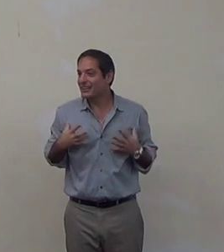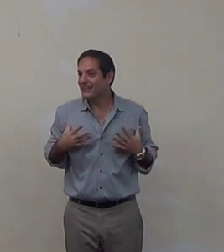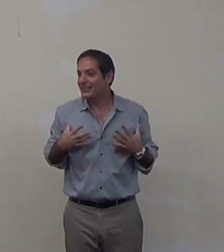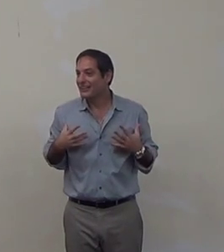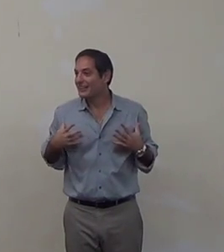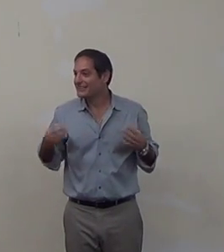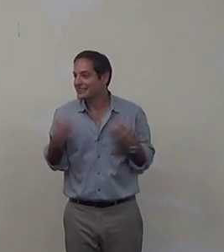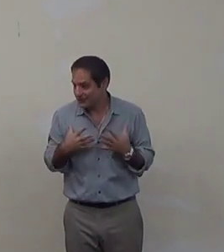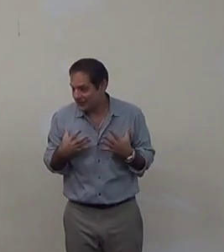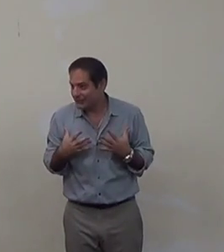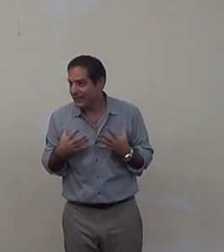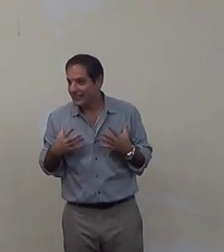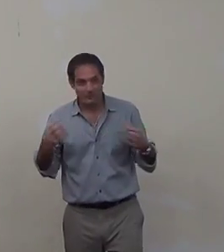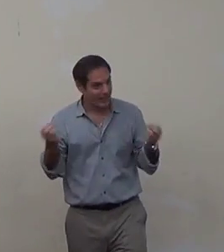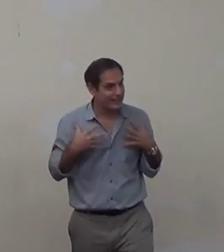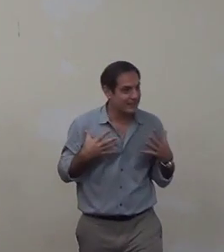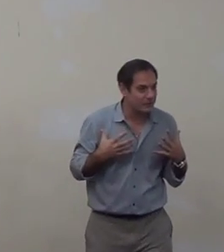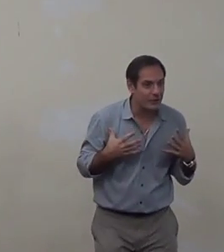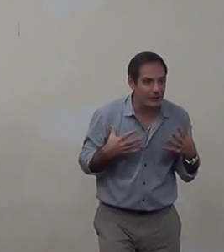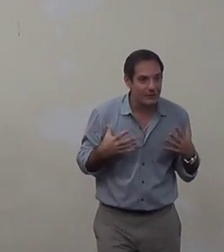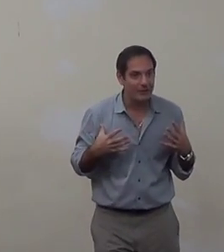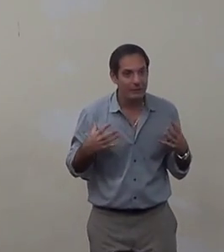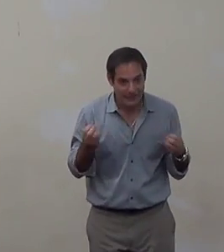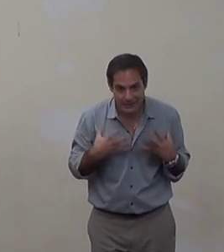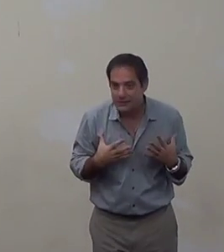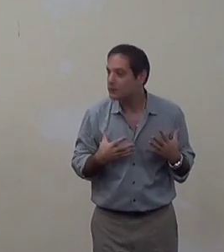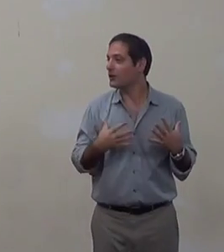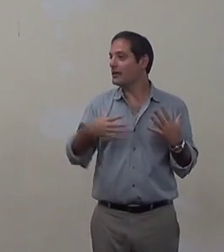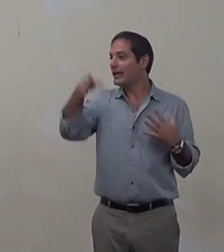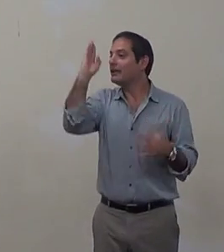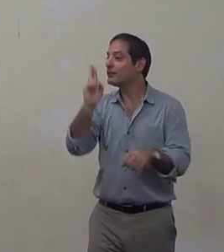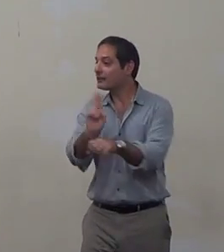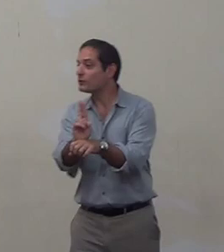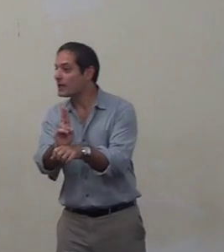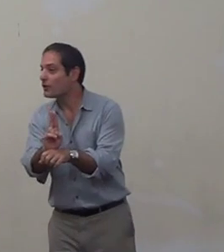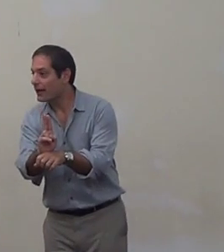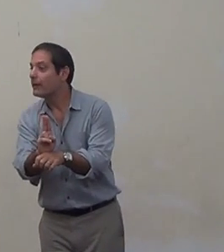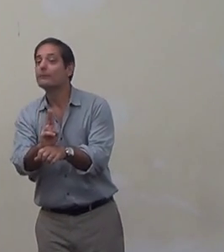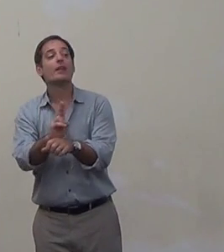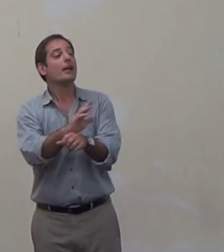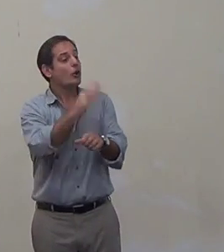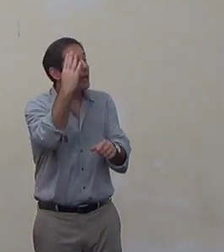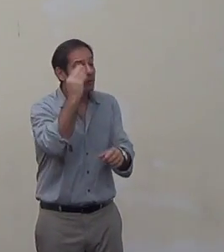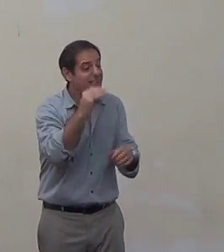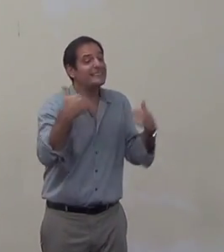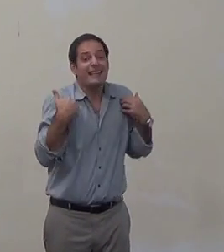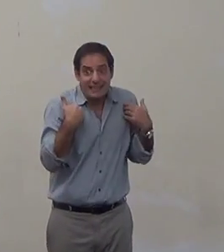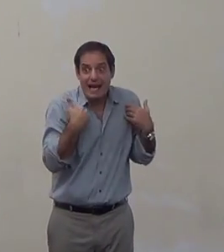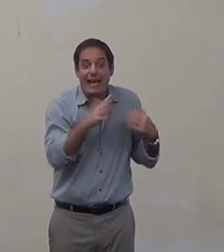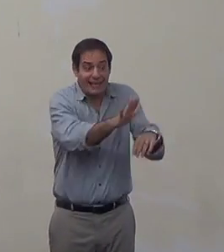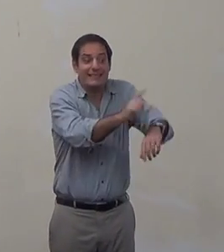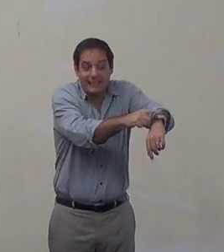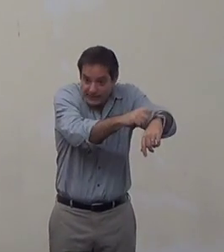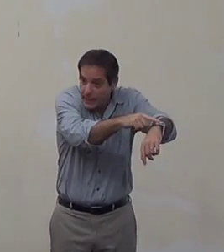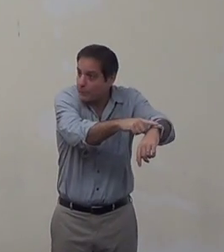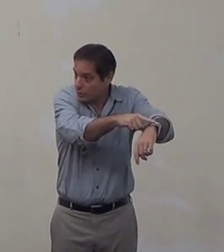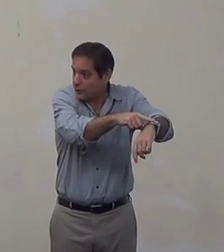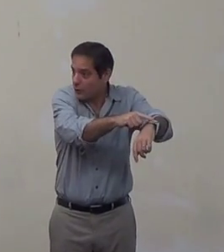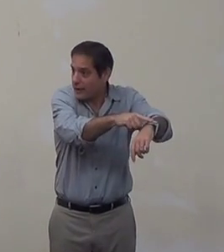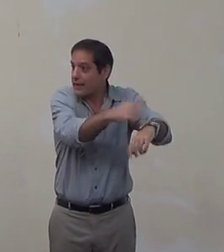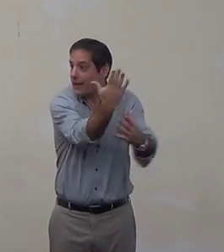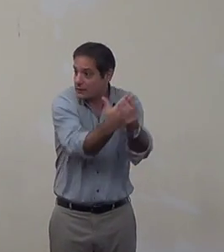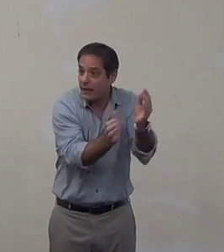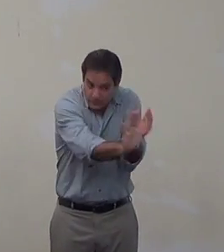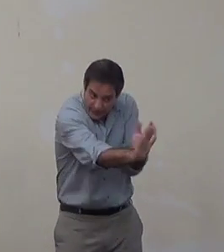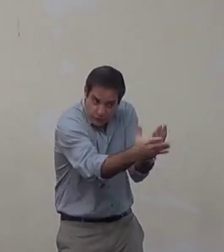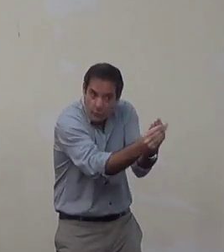¿Se asustó? ¿Se asustó, verdad? ¿Verdad que se asustó? ¿Verdad que se asustó? ¿Y Dios está usando qué? Lo que Moisés tenía en ese tiempo,